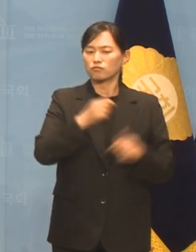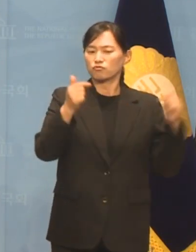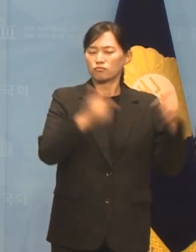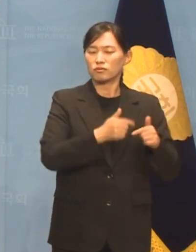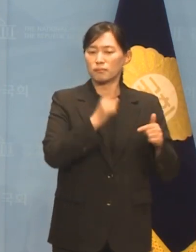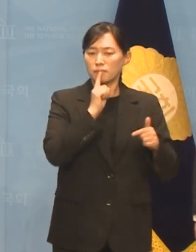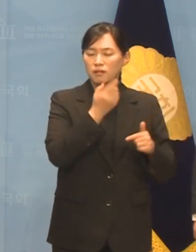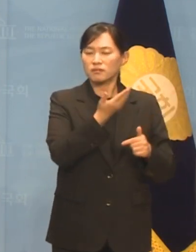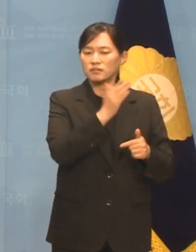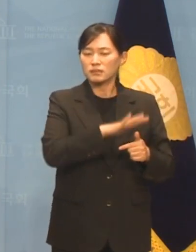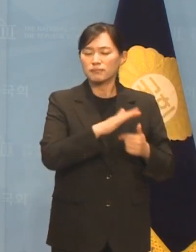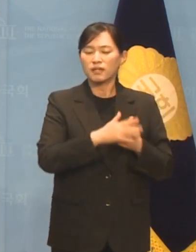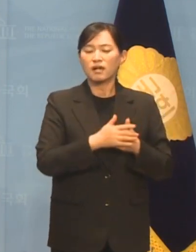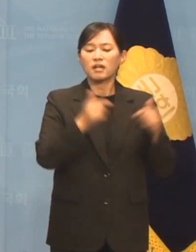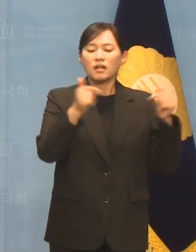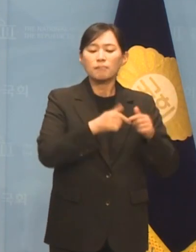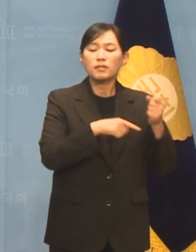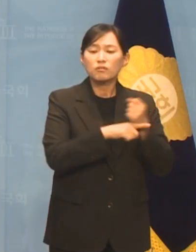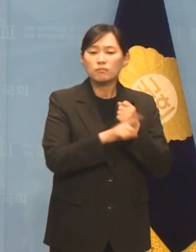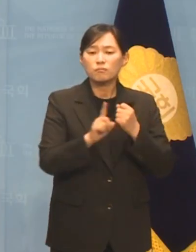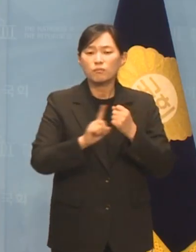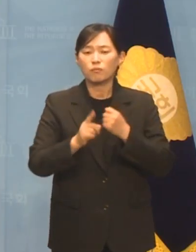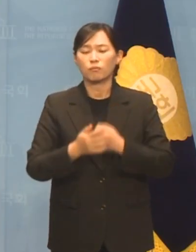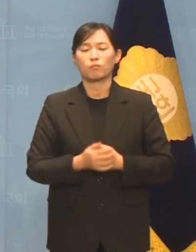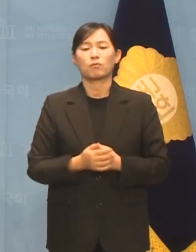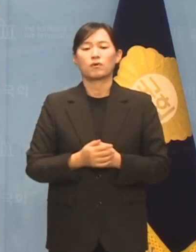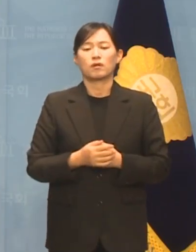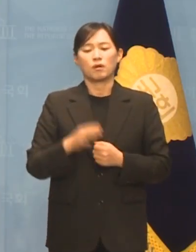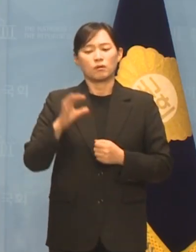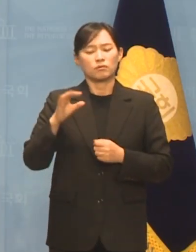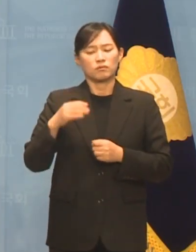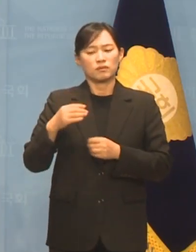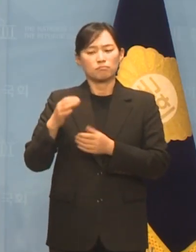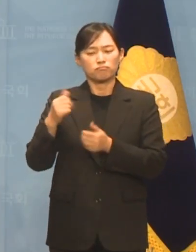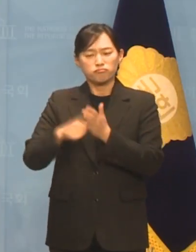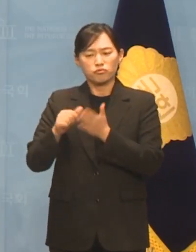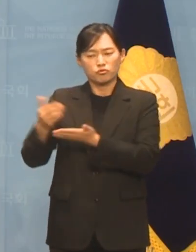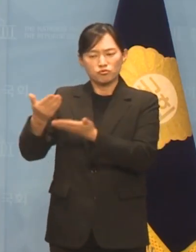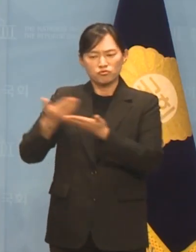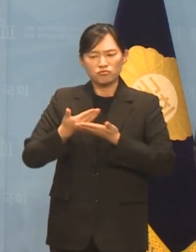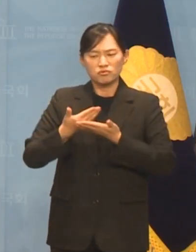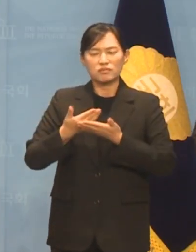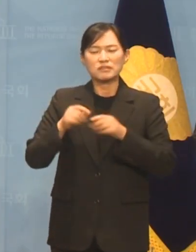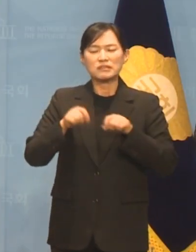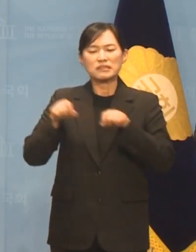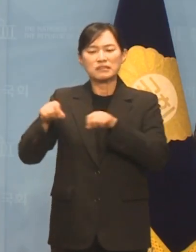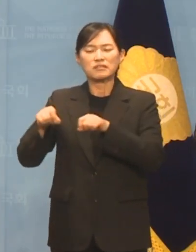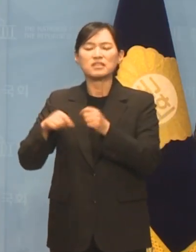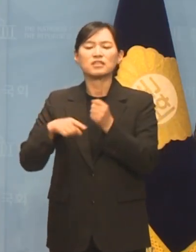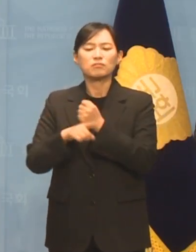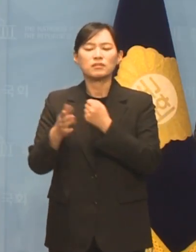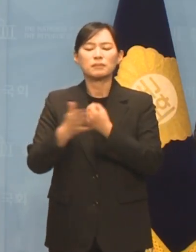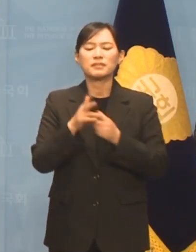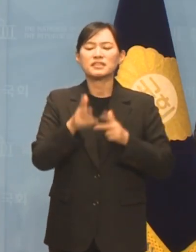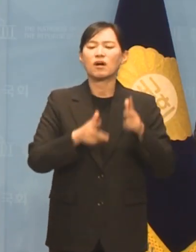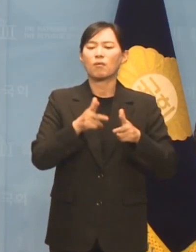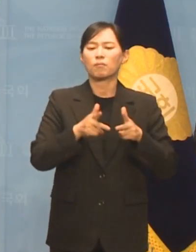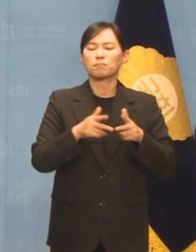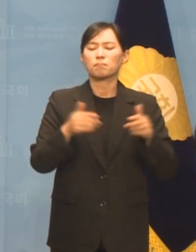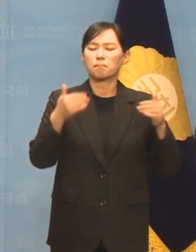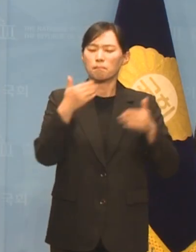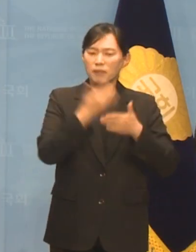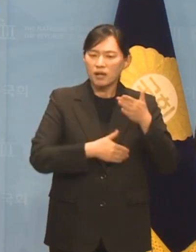주장했으나 감액 사유를 살펴보면 납품 일정 지연 등의 이유로 삭감된 것이며 사업 진행이 원활하지